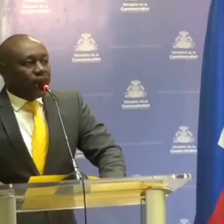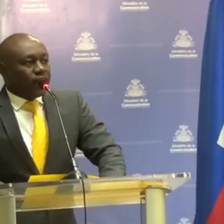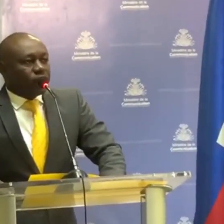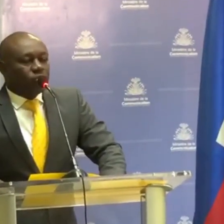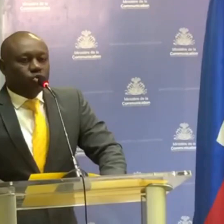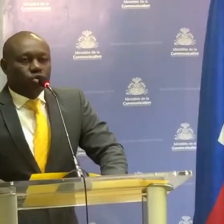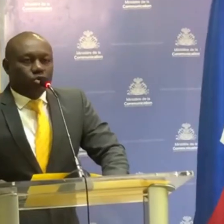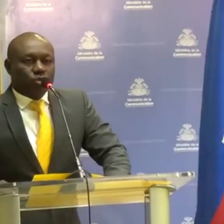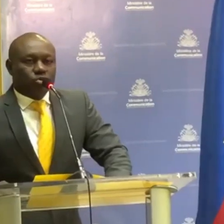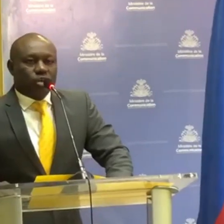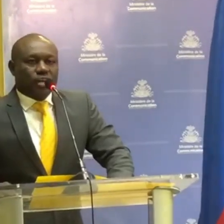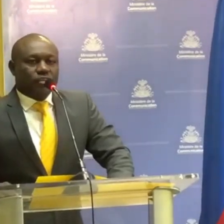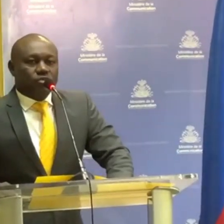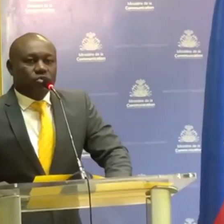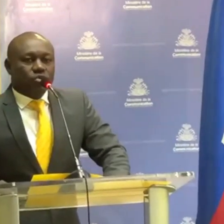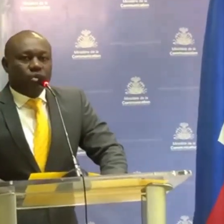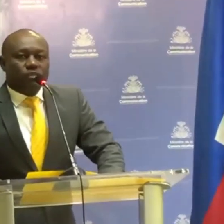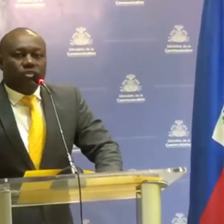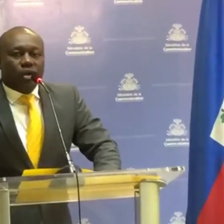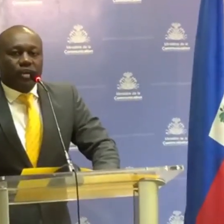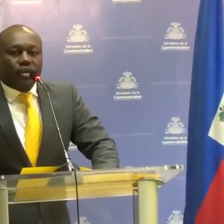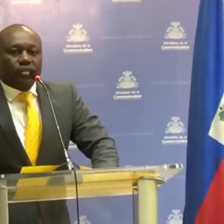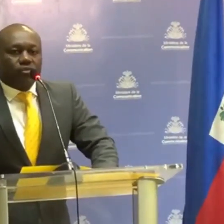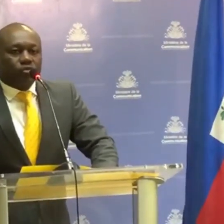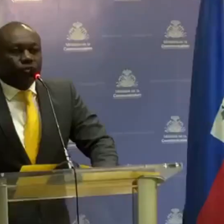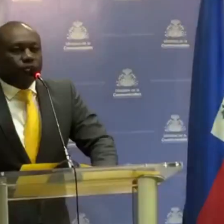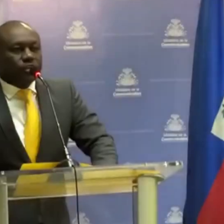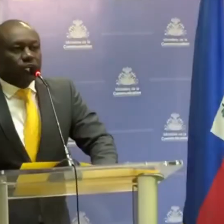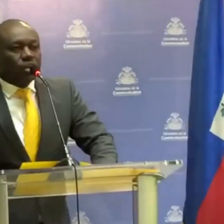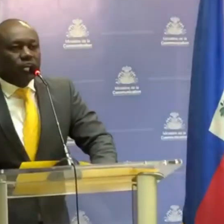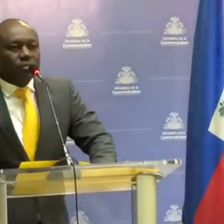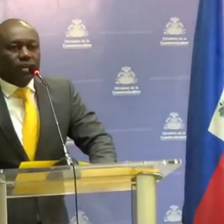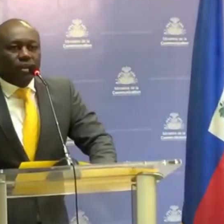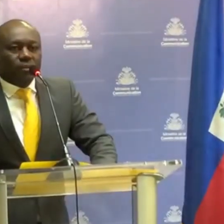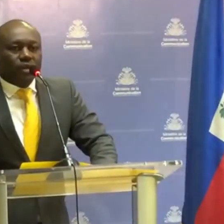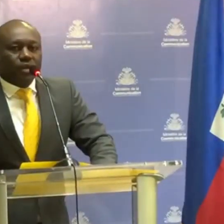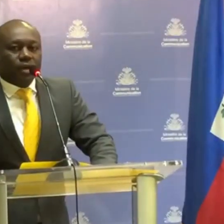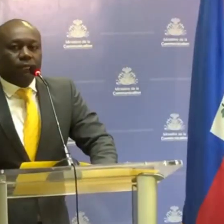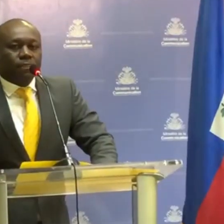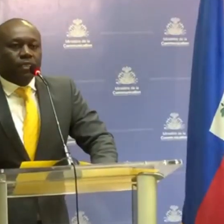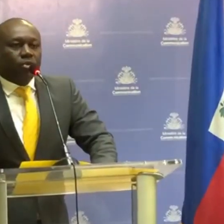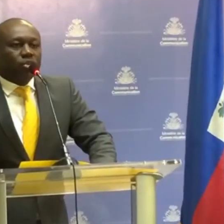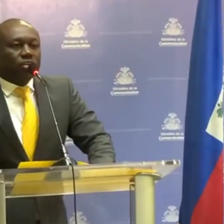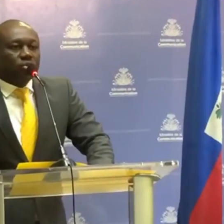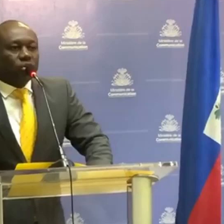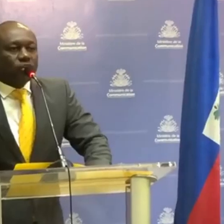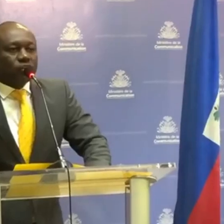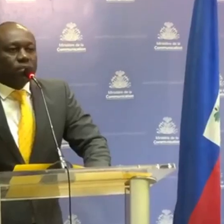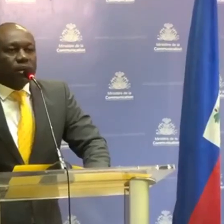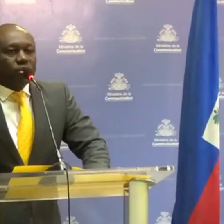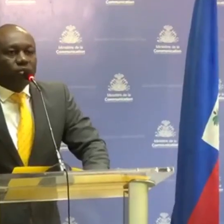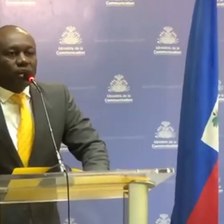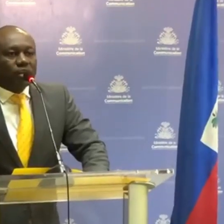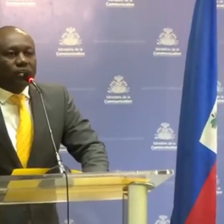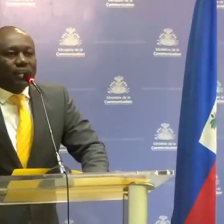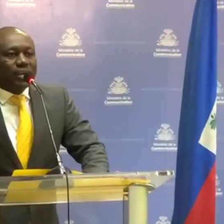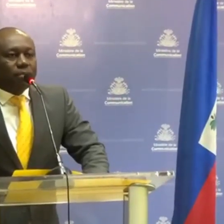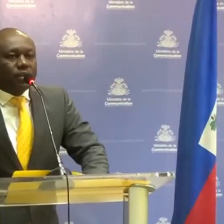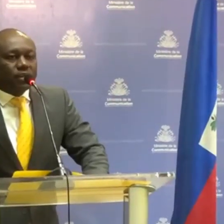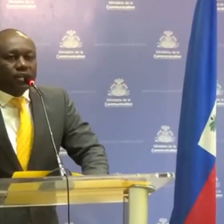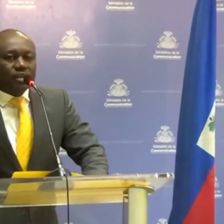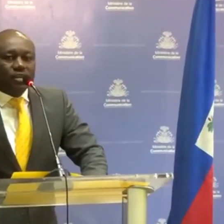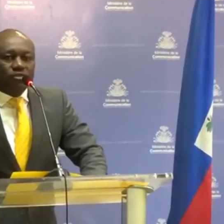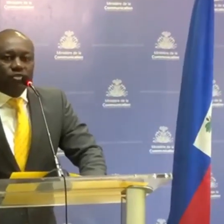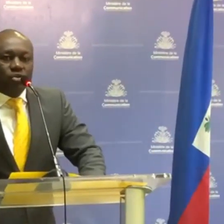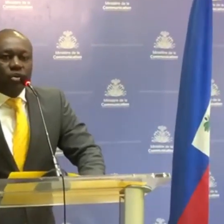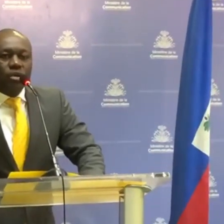Ça, nous tous comme journalistes, nous tous comme citoyens, souffrons de lien pile dans le pays, côté que c'est le Parlement qui était